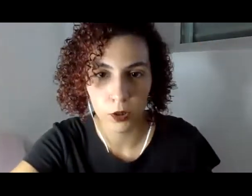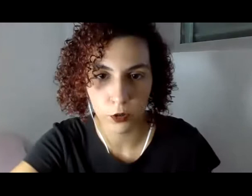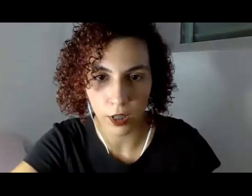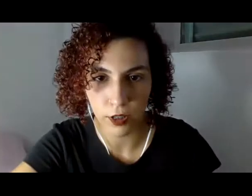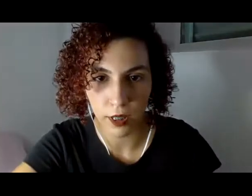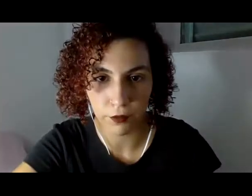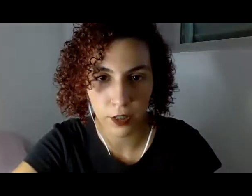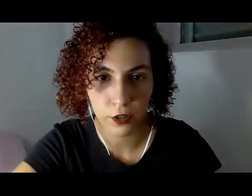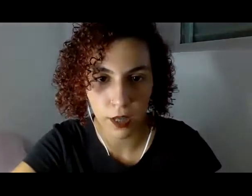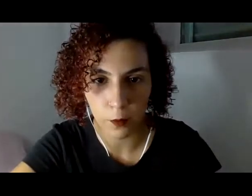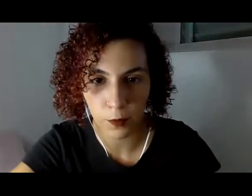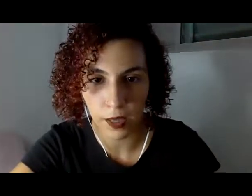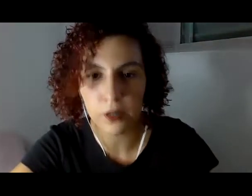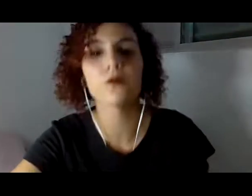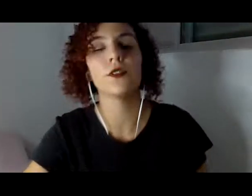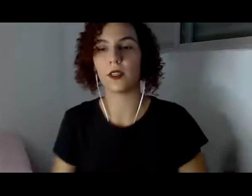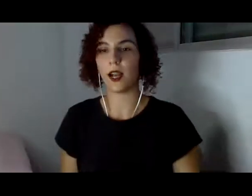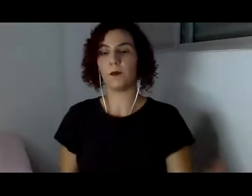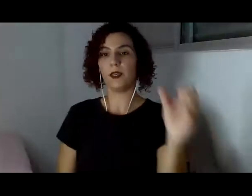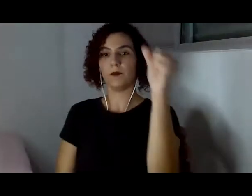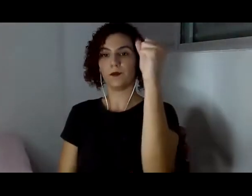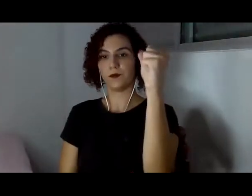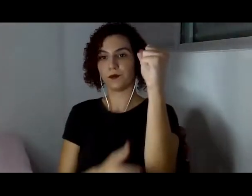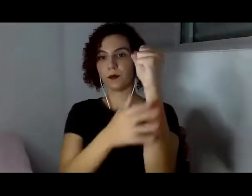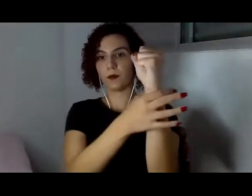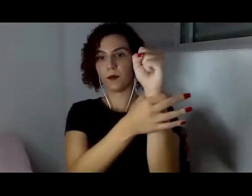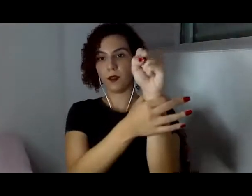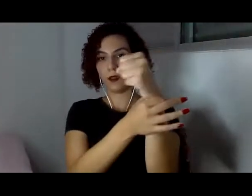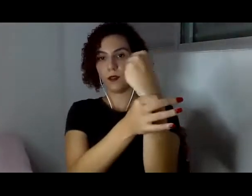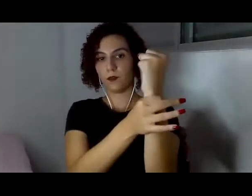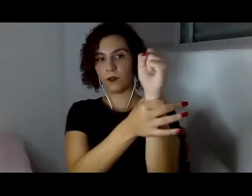Fisioterapia. Eu botei o chat aqui na frente. É isso? Fisioterapia.